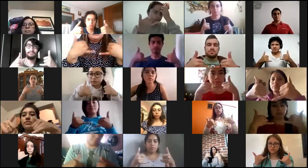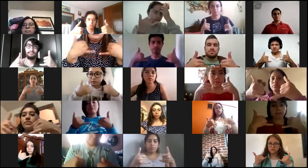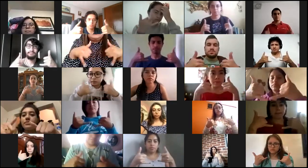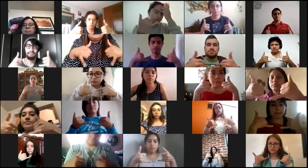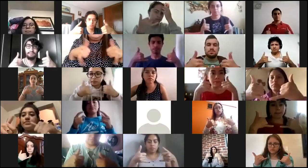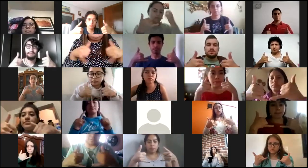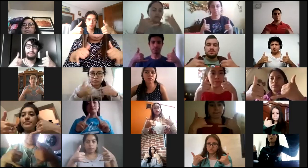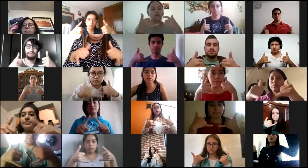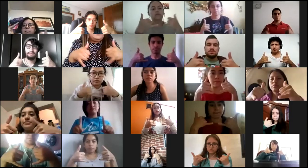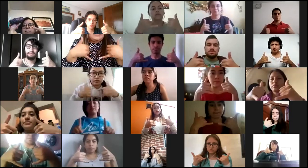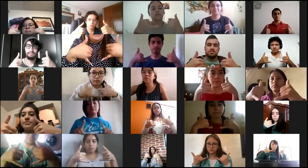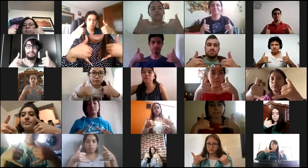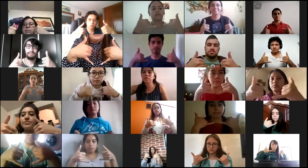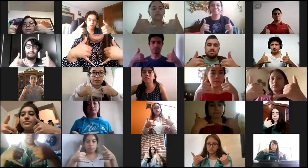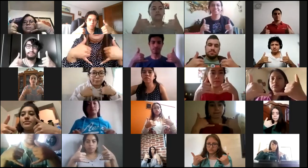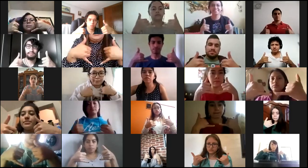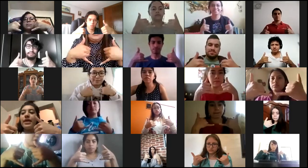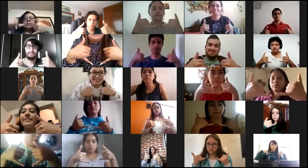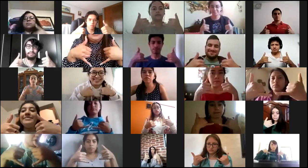sin movimiento, pero es para que vean la Y.